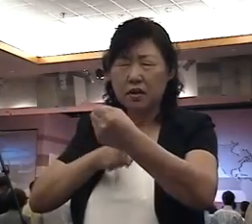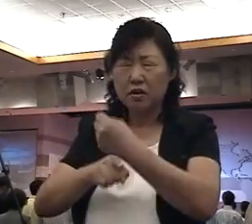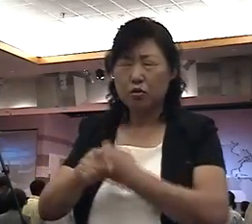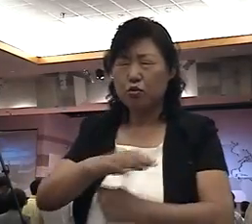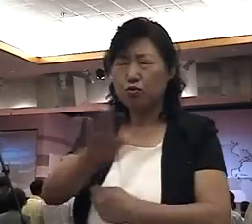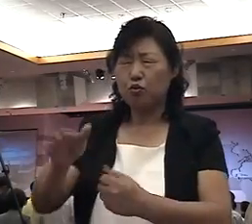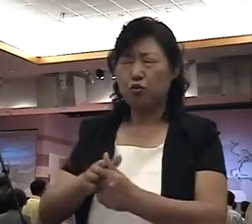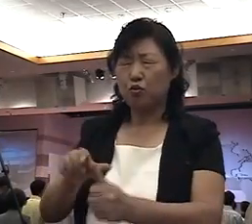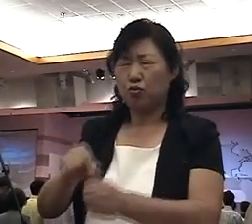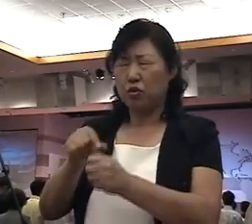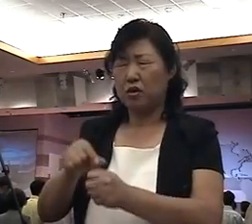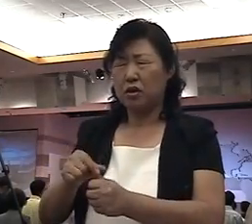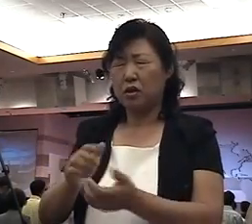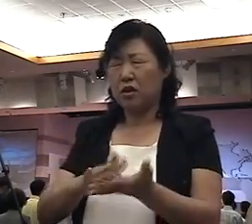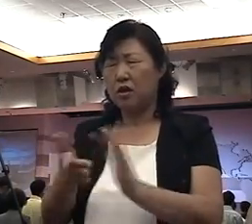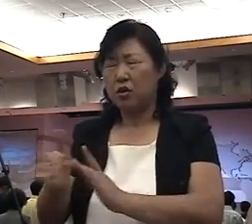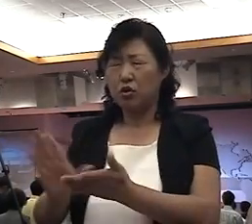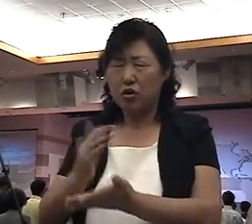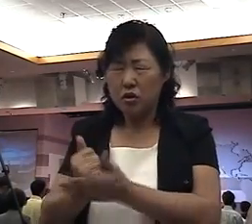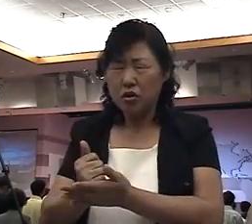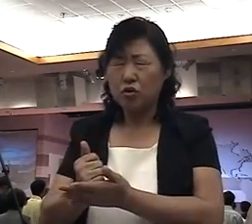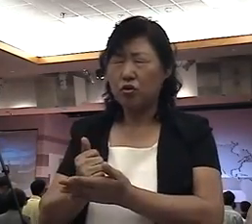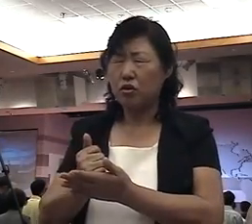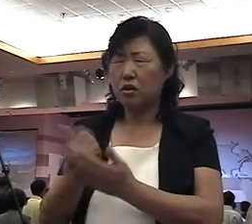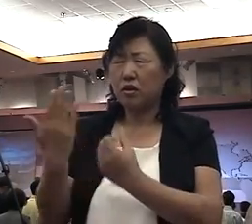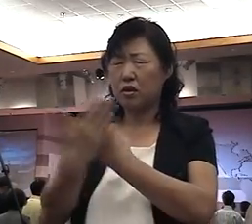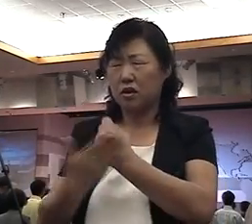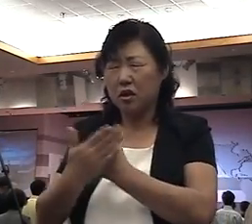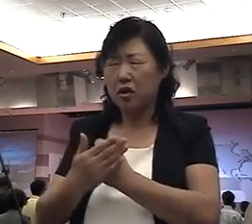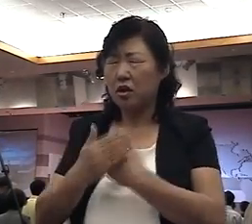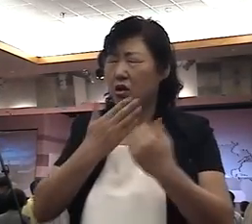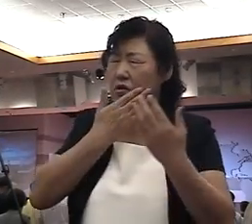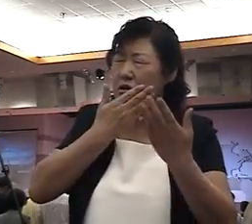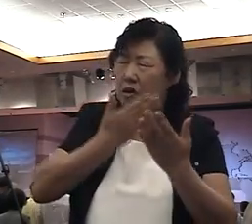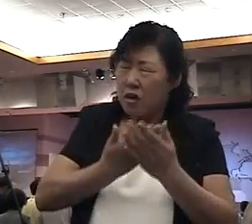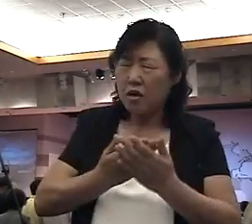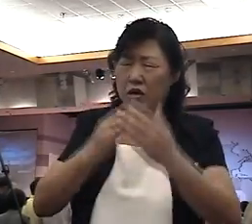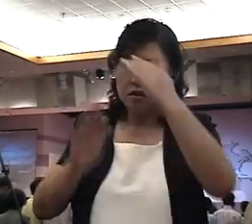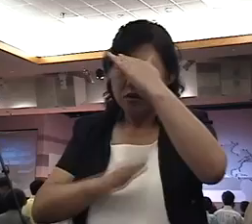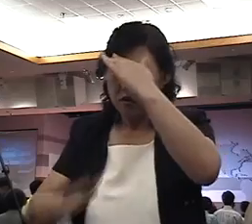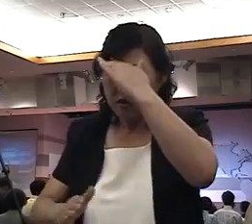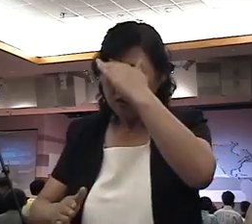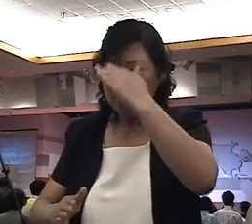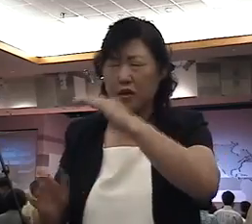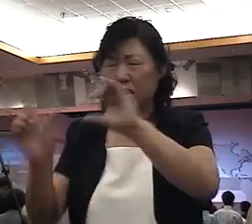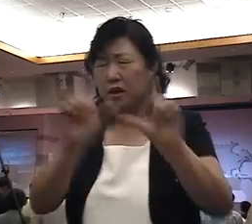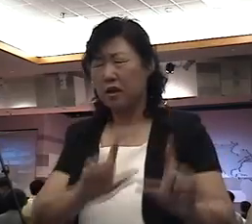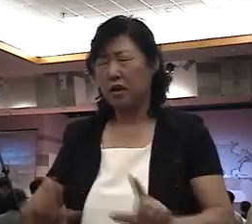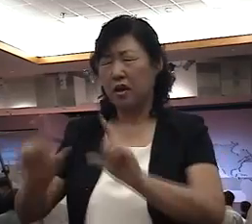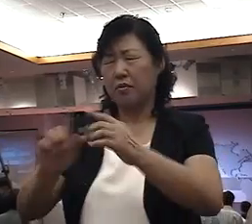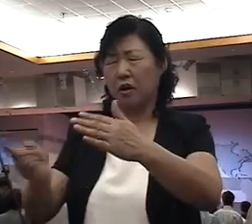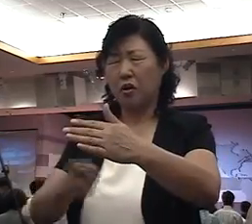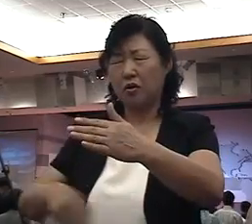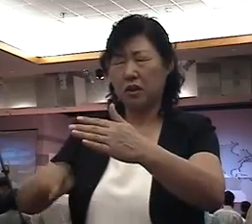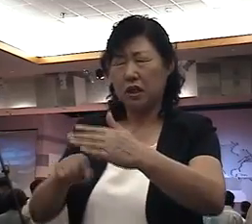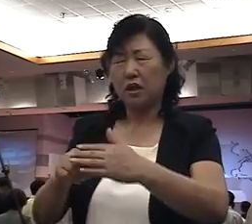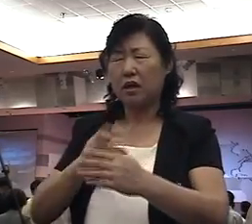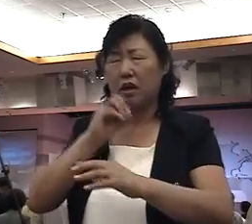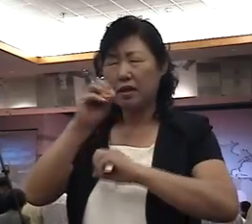예수 그리스도의 은혜가 귀한 성도들의 실제의 삶 가운데서 간정되길 원합니다. 주를 사랑하는